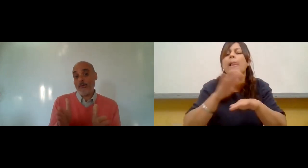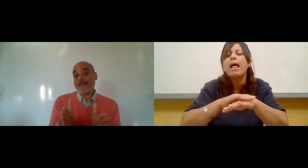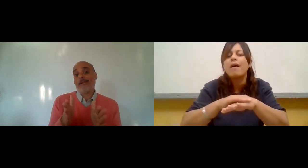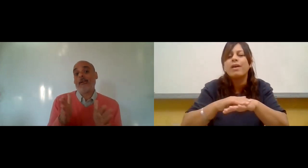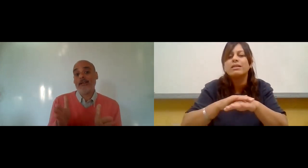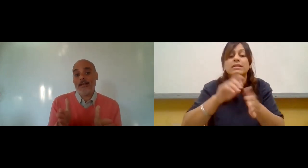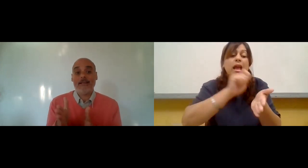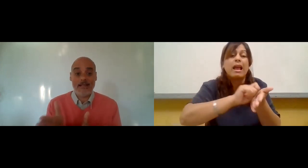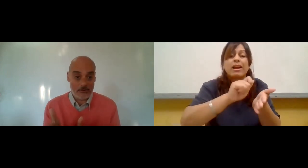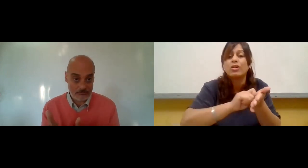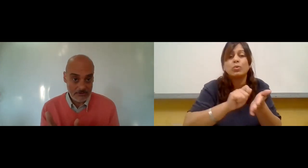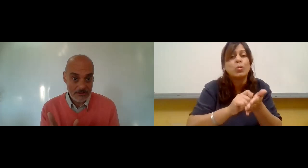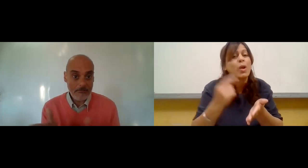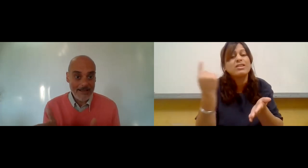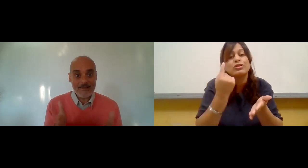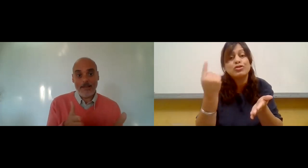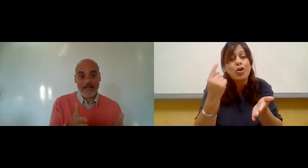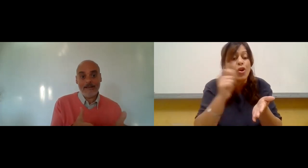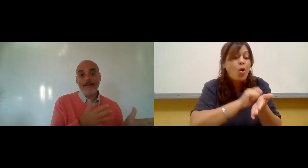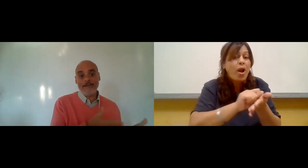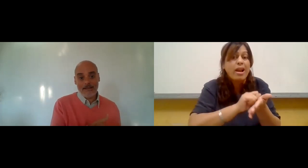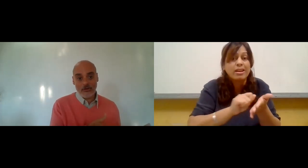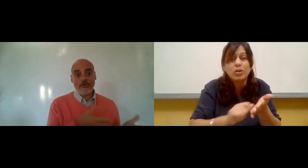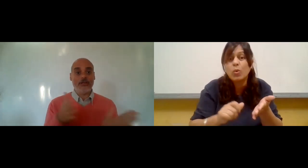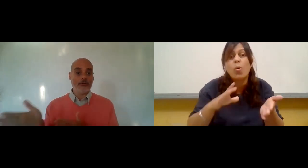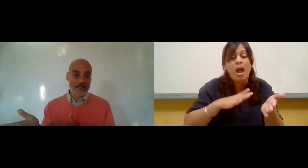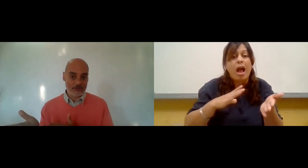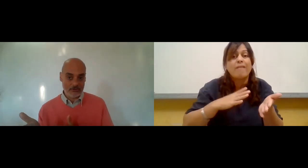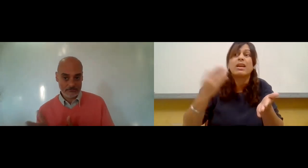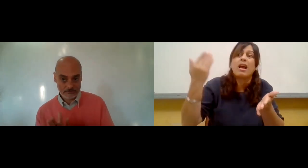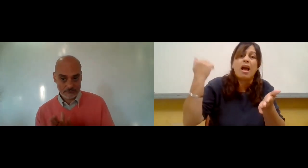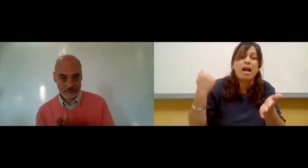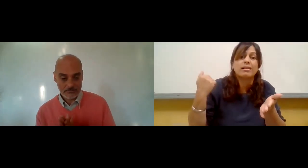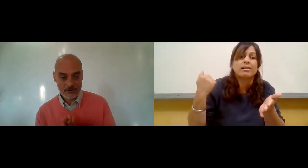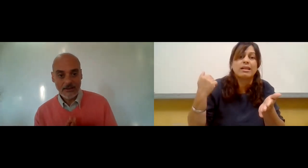Porque era la única tecnología que teníamos para separar texto de contexto.